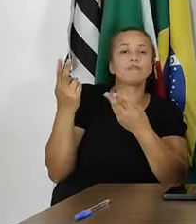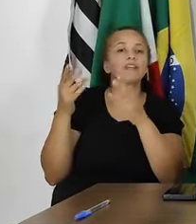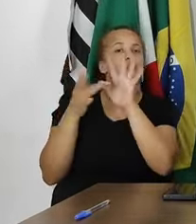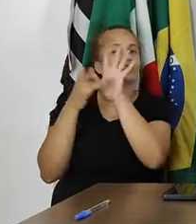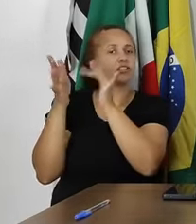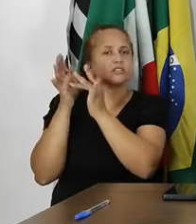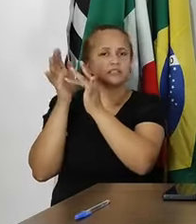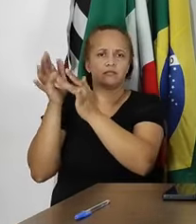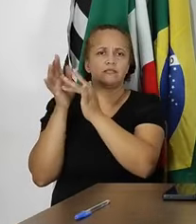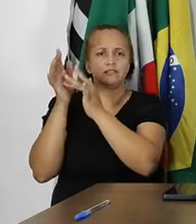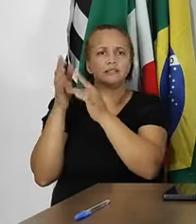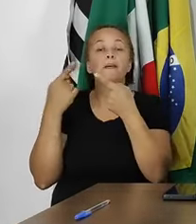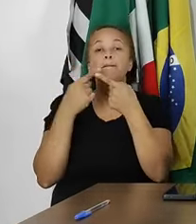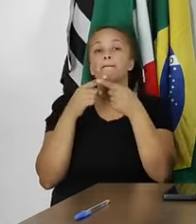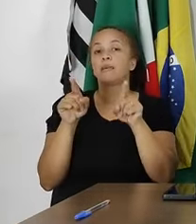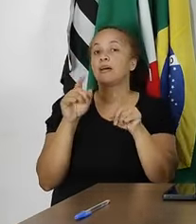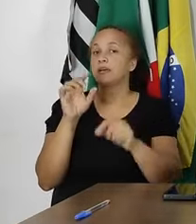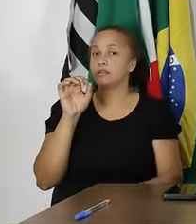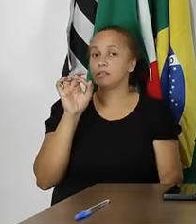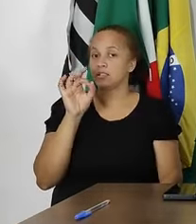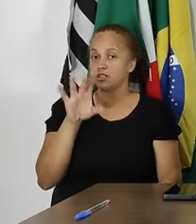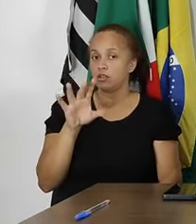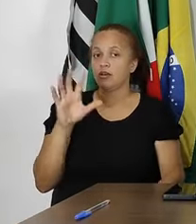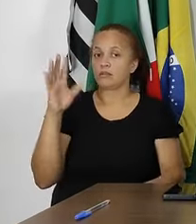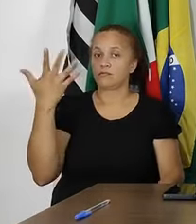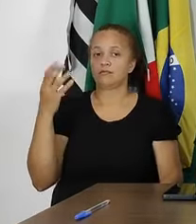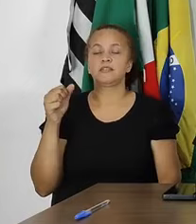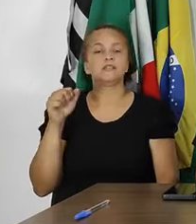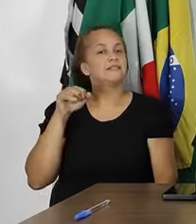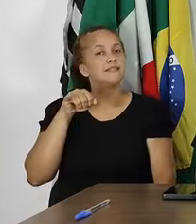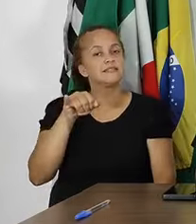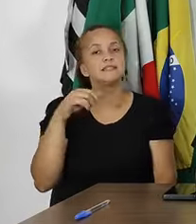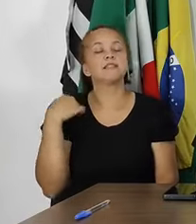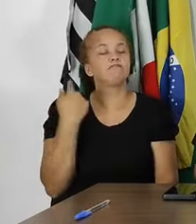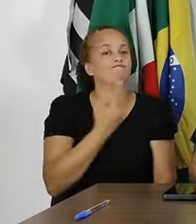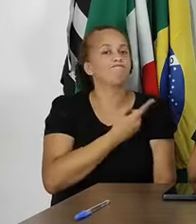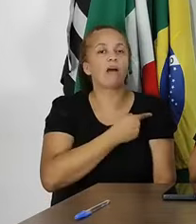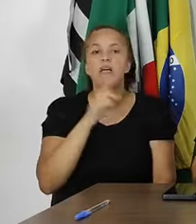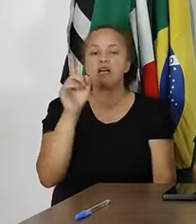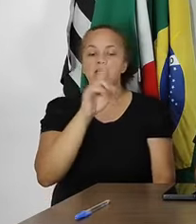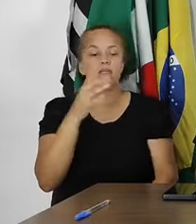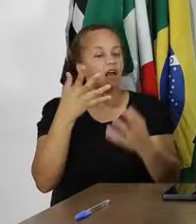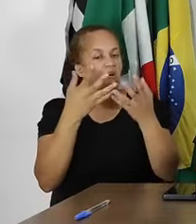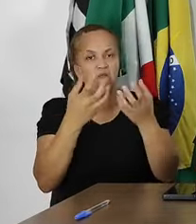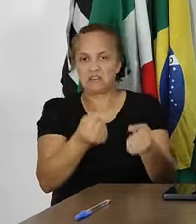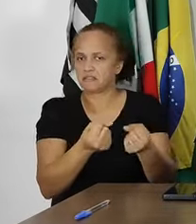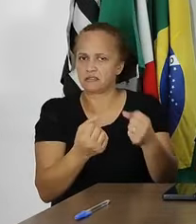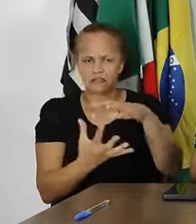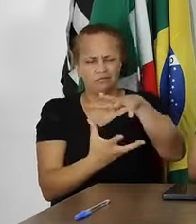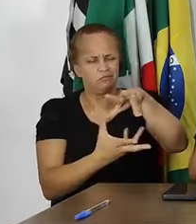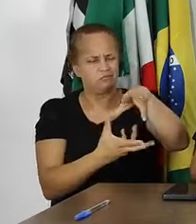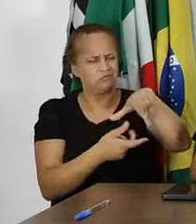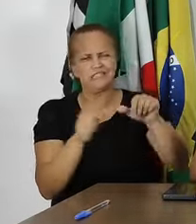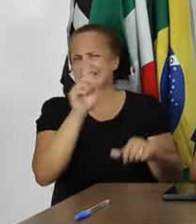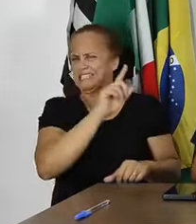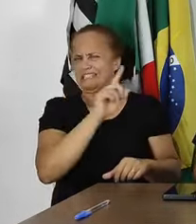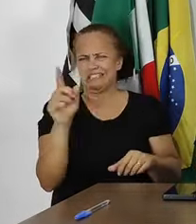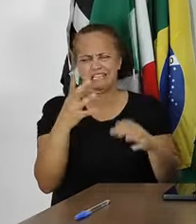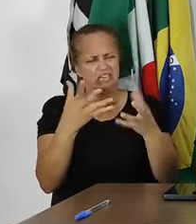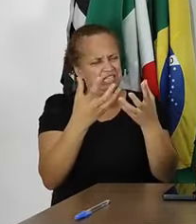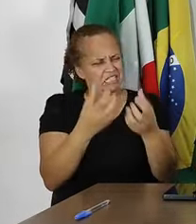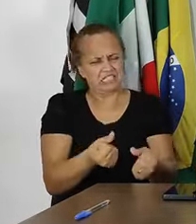ser possível se nós não nos conformarmos com este mundo, com este século, que jaz